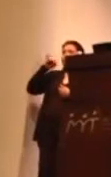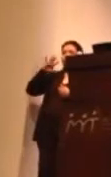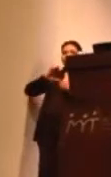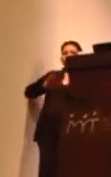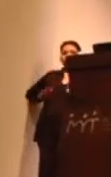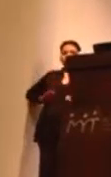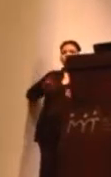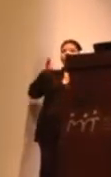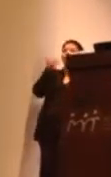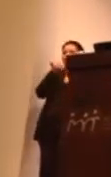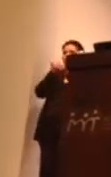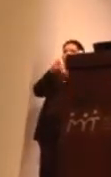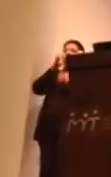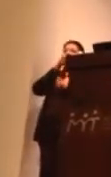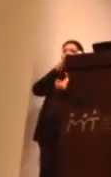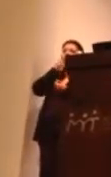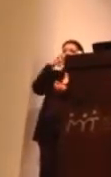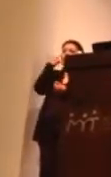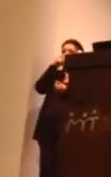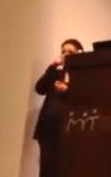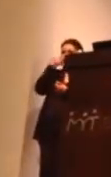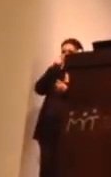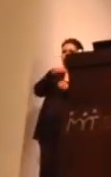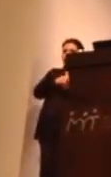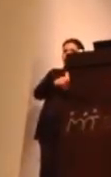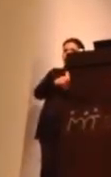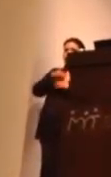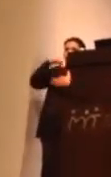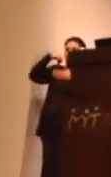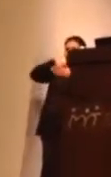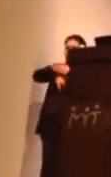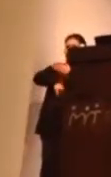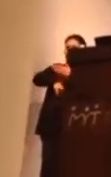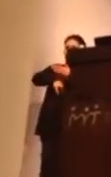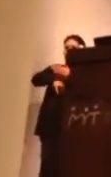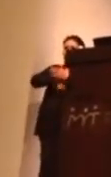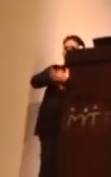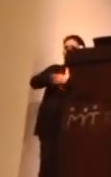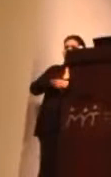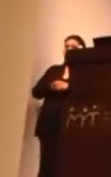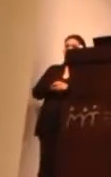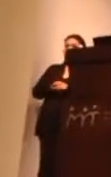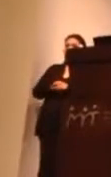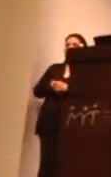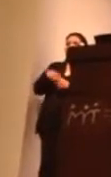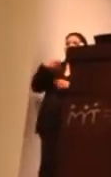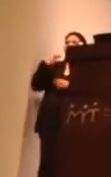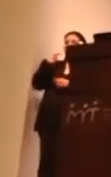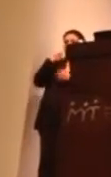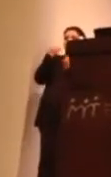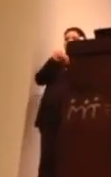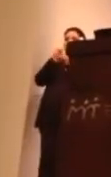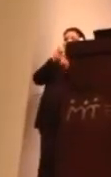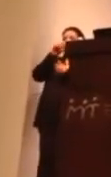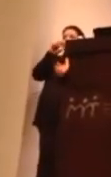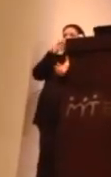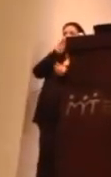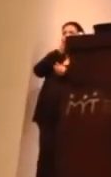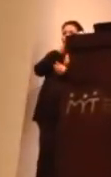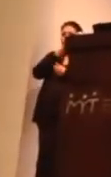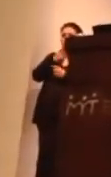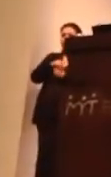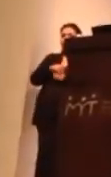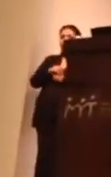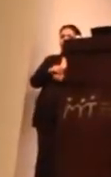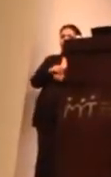con autismo, y con niños con autismo profundo Asperger y hiperactividad. Ellos dicen que hay una